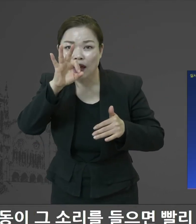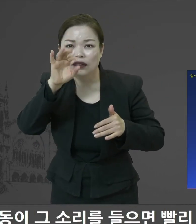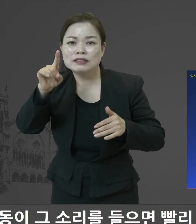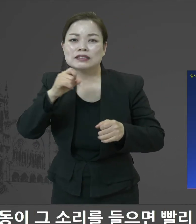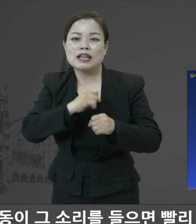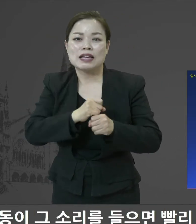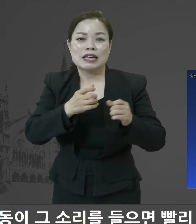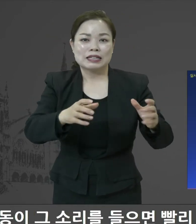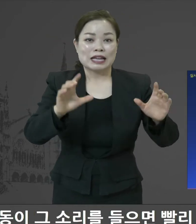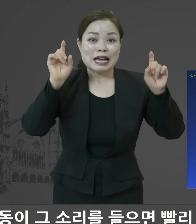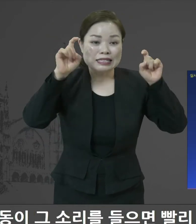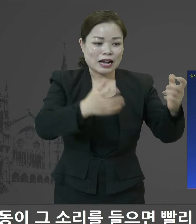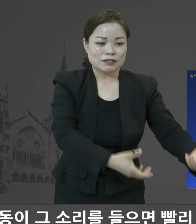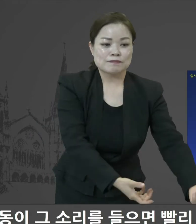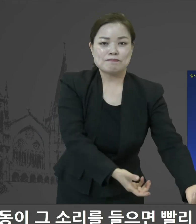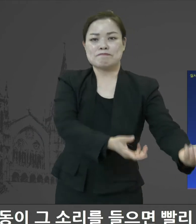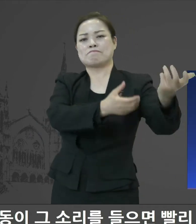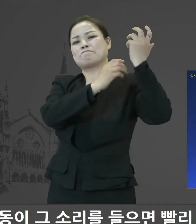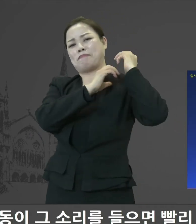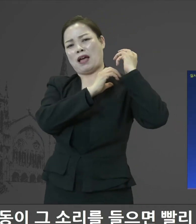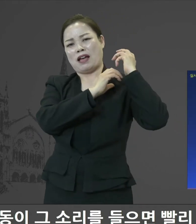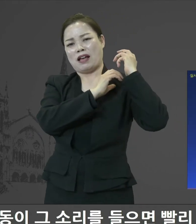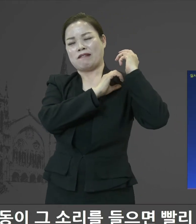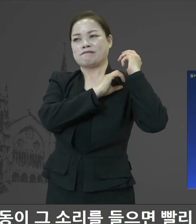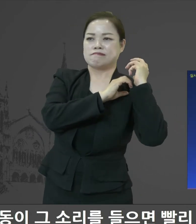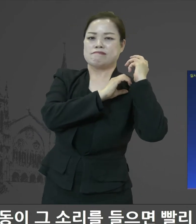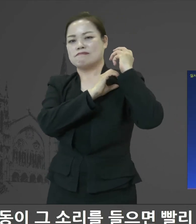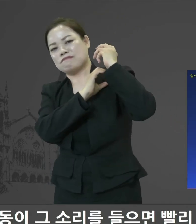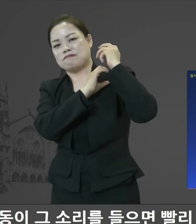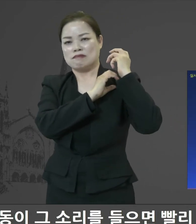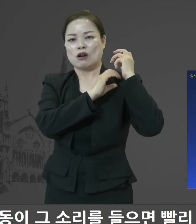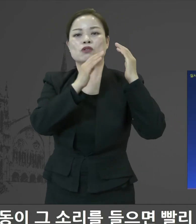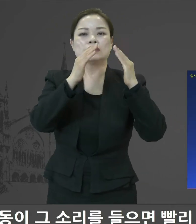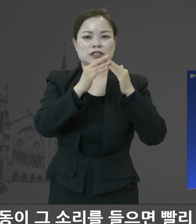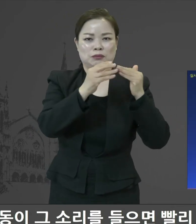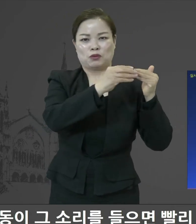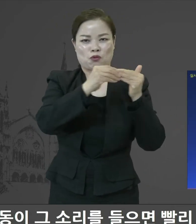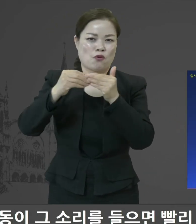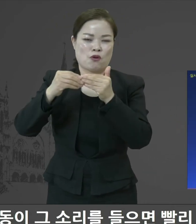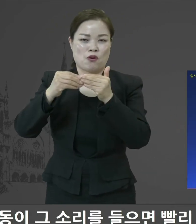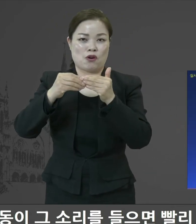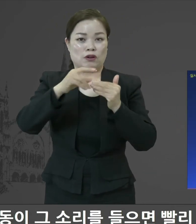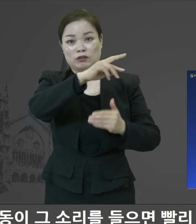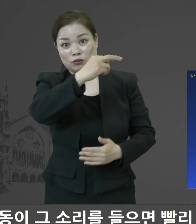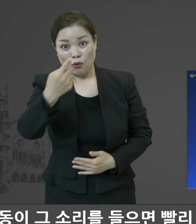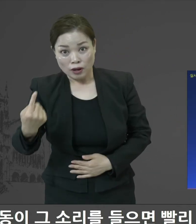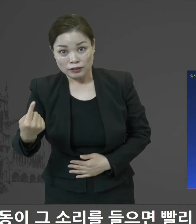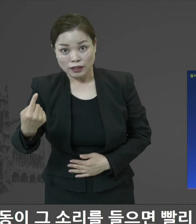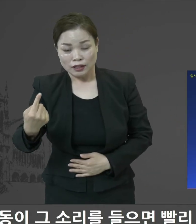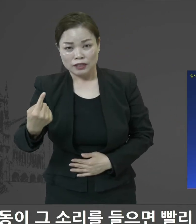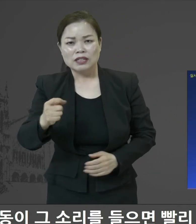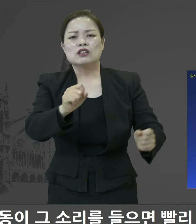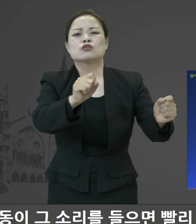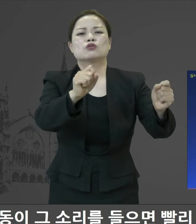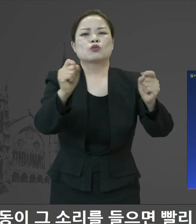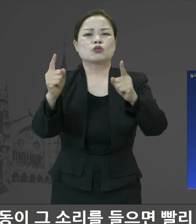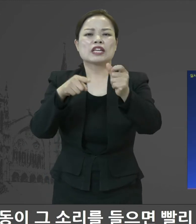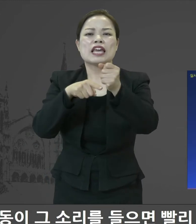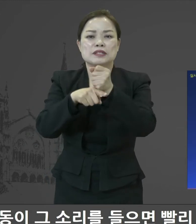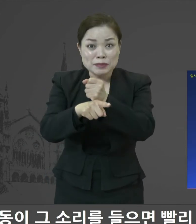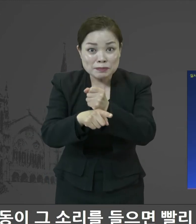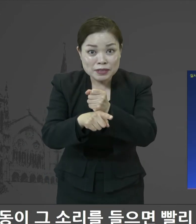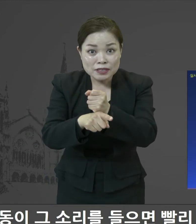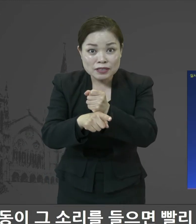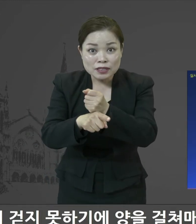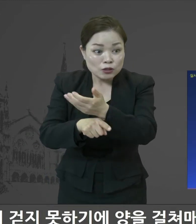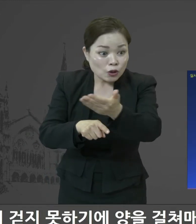목동은 양을 들고 어깨에 걸쳐매고 집으로 되돌아 놓는 거예요. 돌아오는 거예요. 이게 소생시킨다는 의미입니다. 여러분,